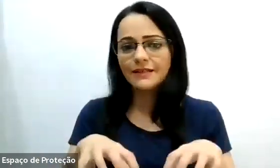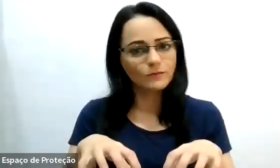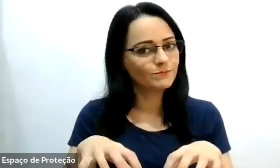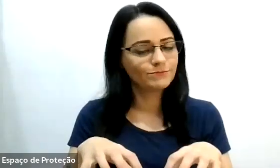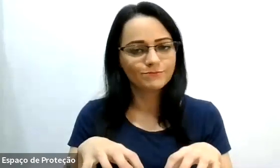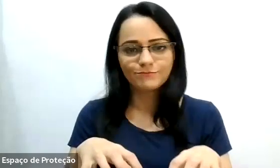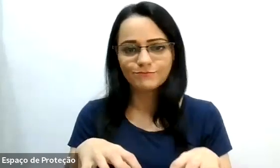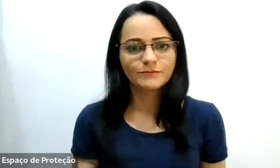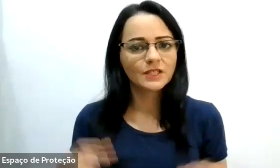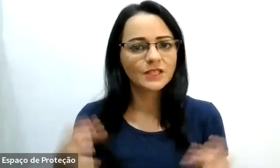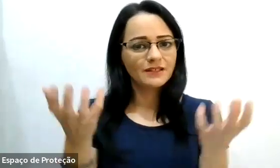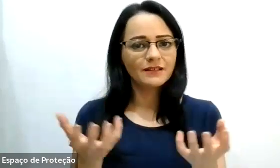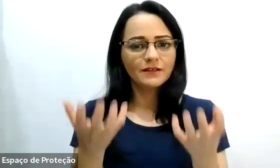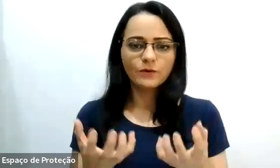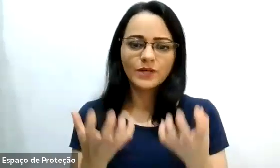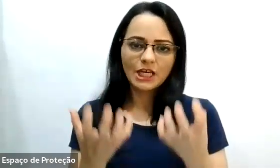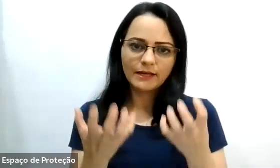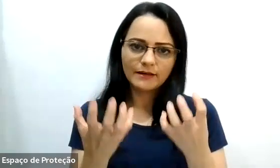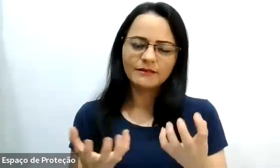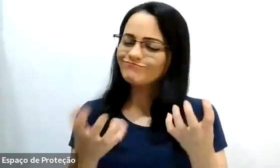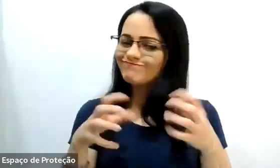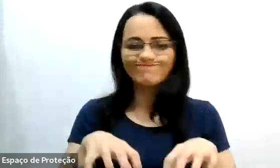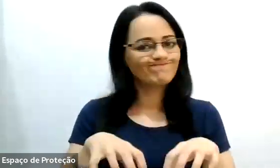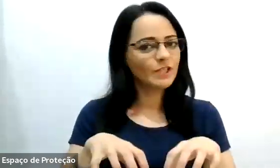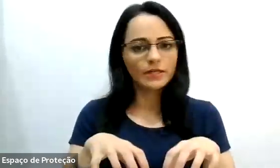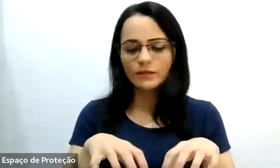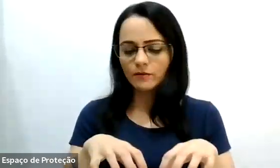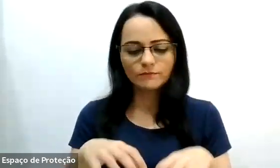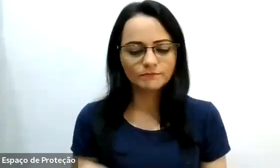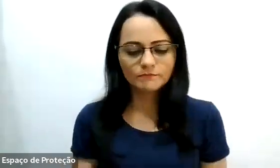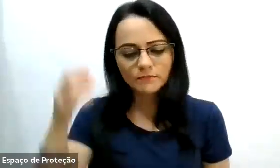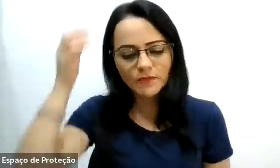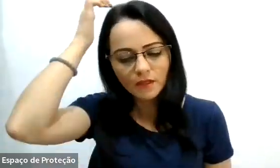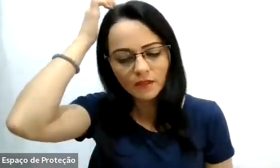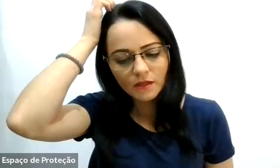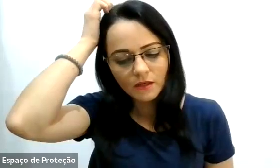não. Tem o querer não.